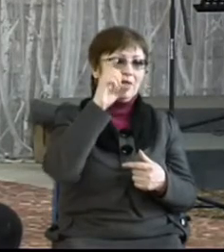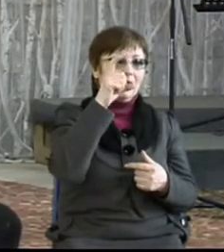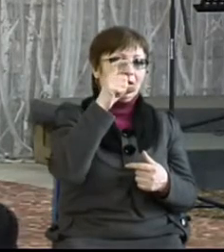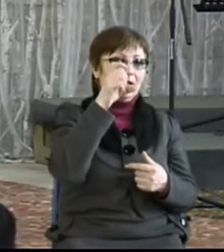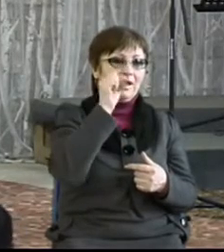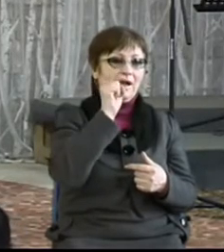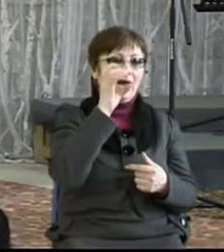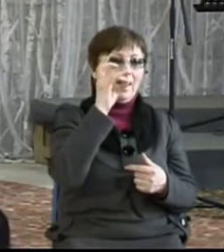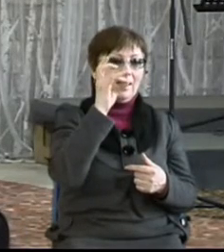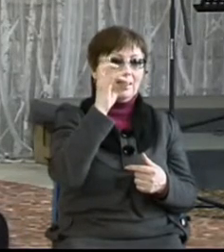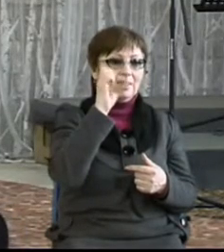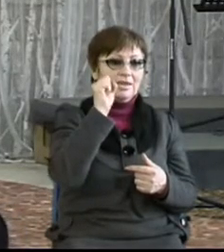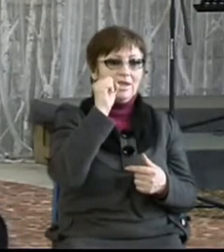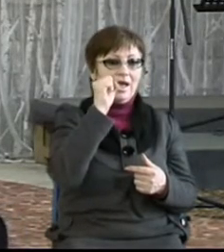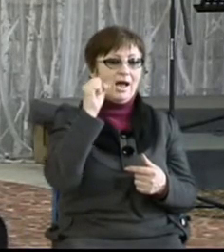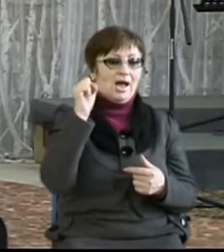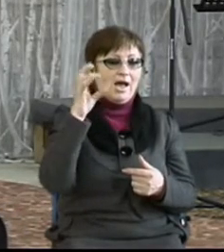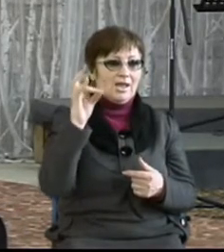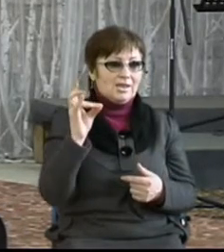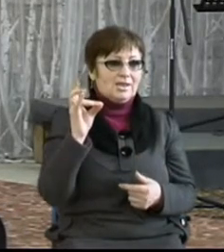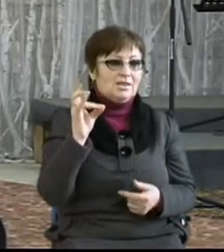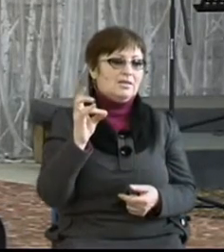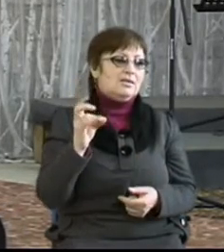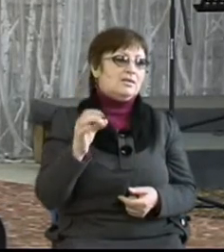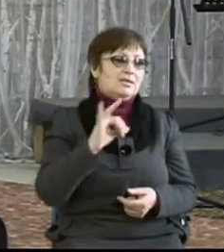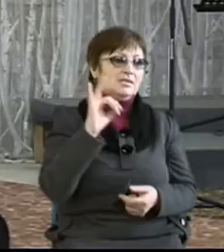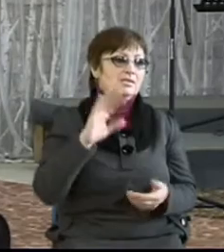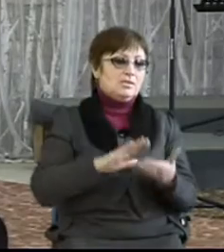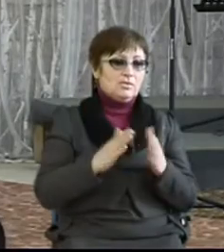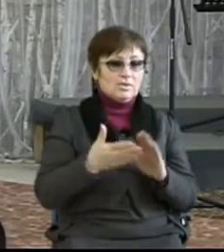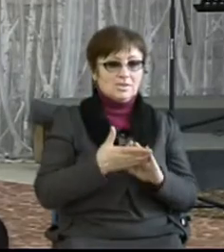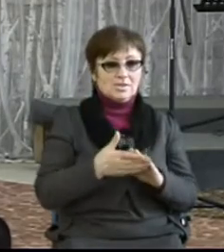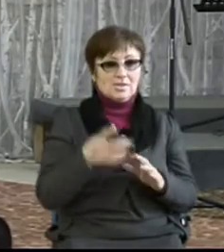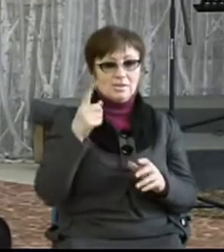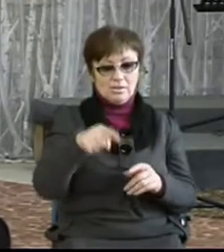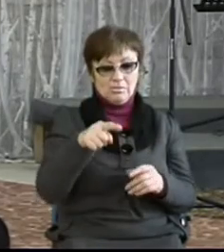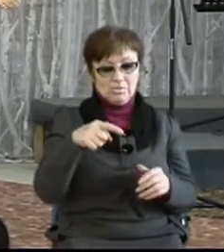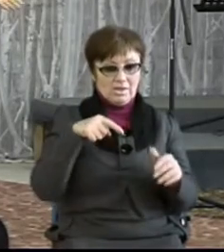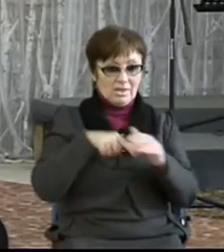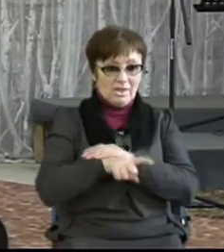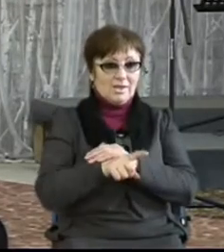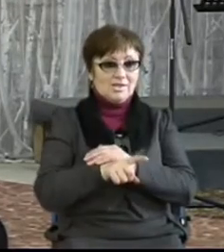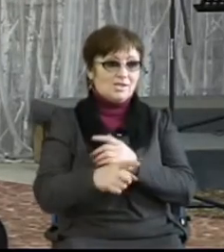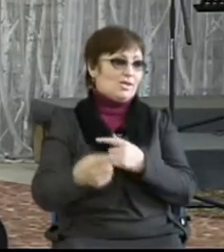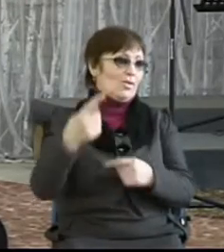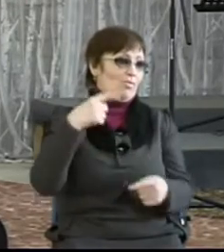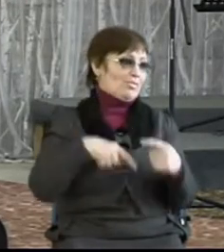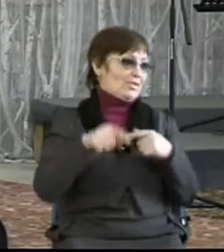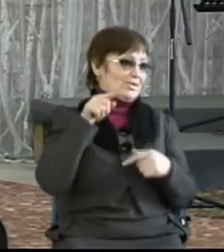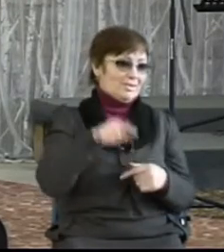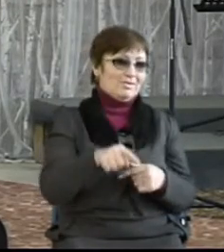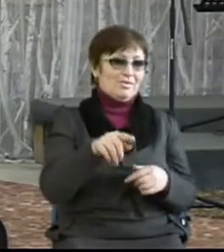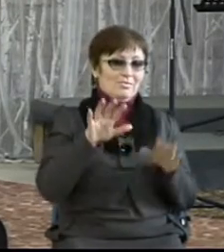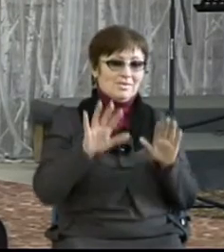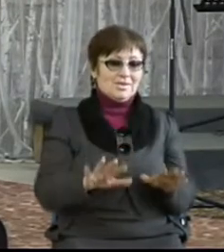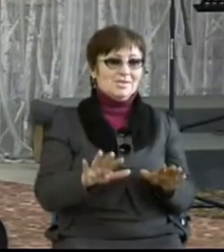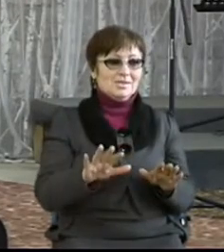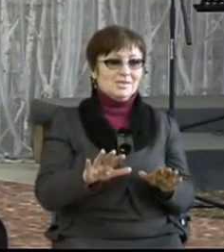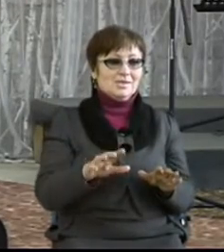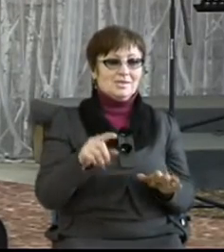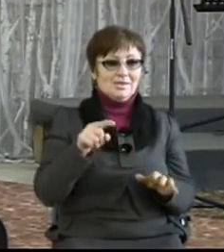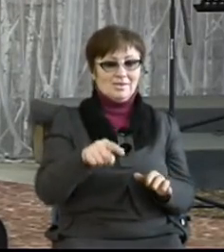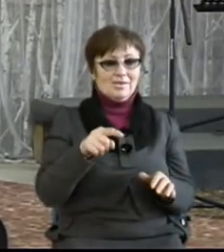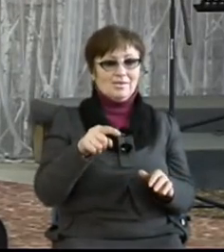Ханаан. И то есть интересная ситуация происходит, что с чего он начал, опять то и продолжается. Опять